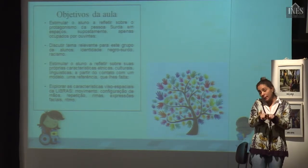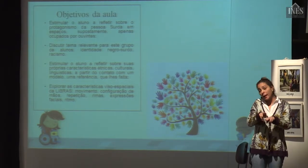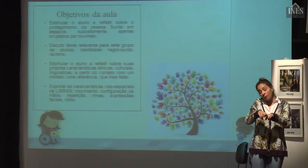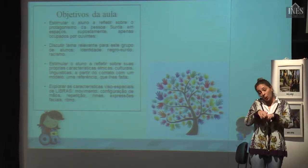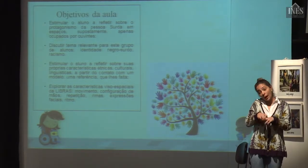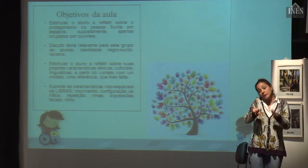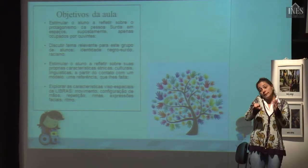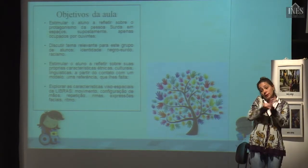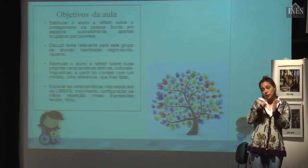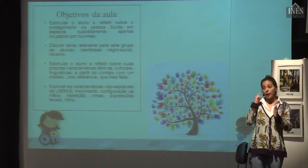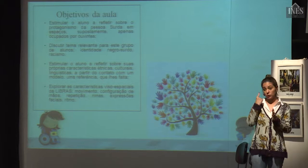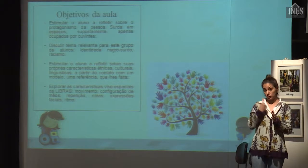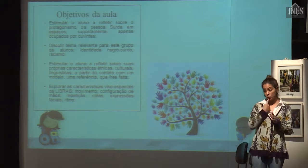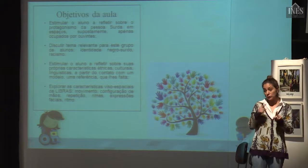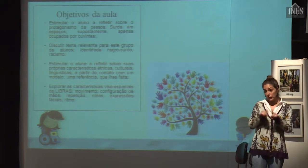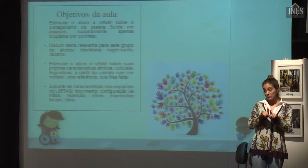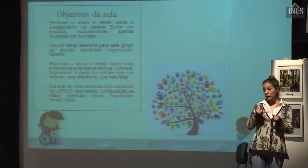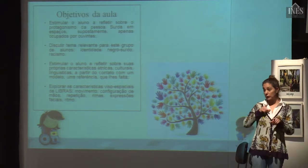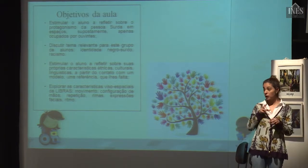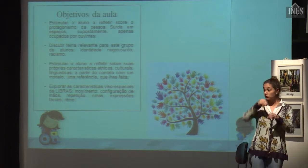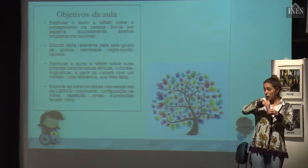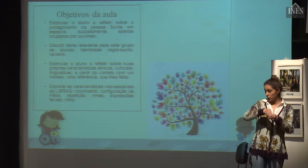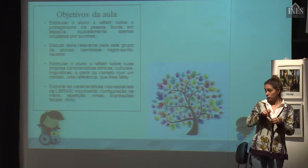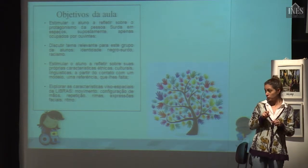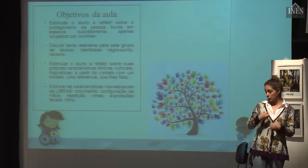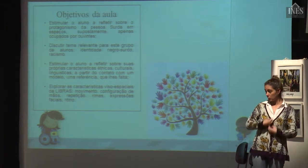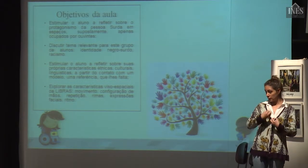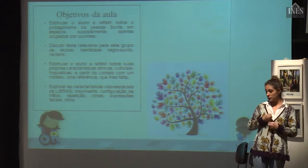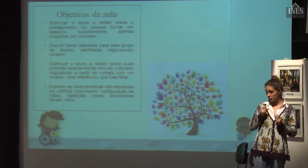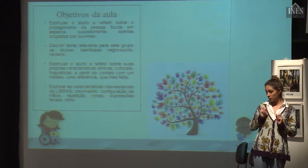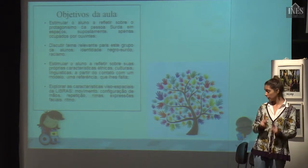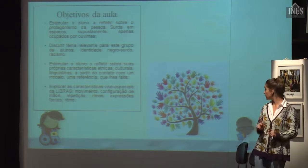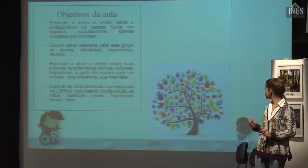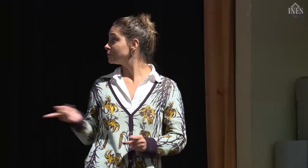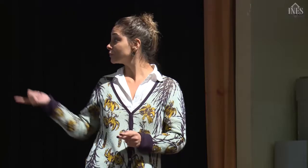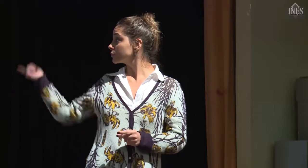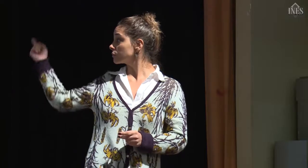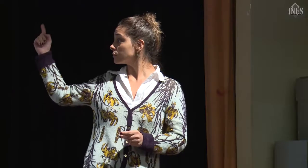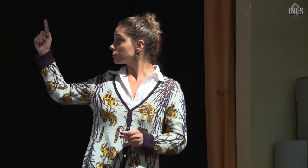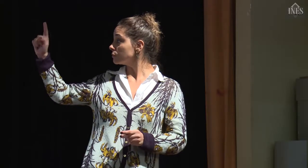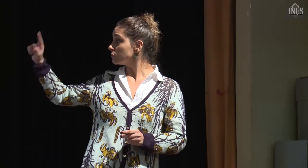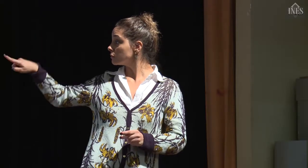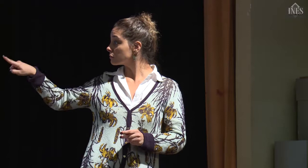caso de bullying que houve. E também trabalhar a questão da identidade surda, que também está abordada na poesia.